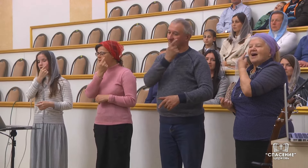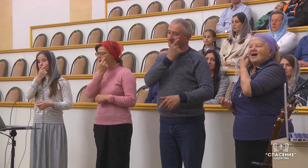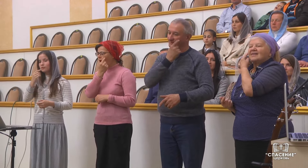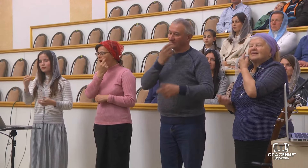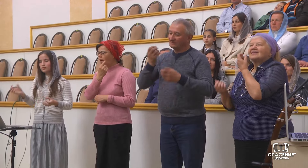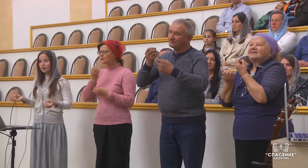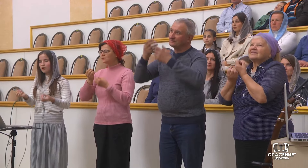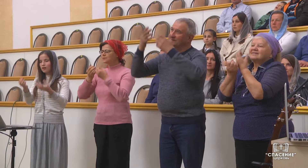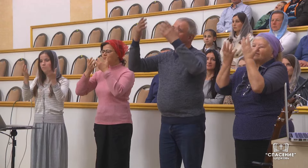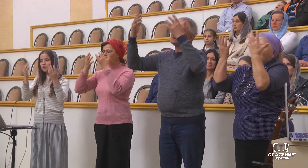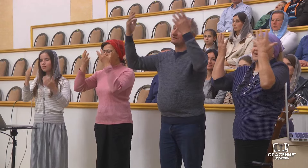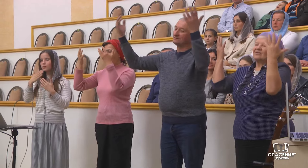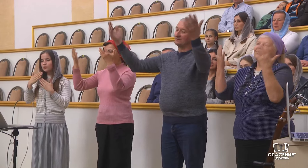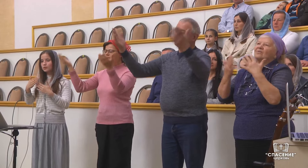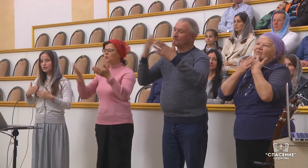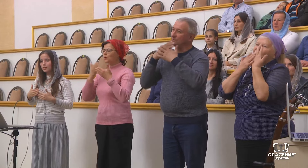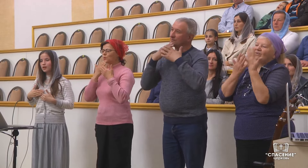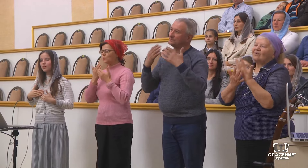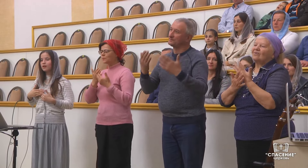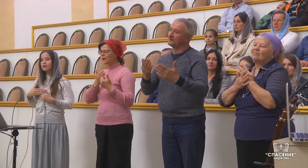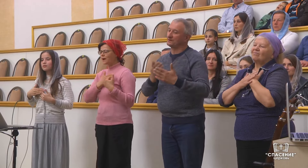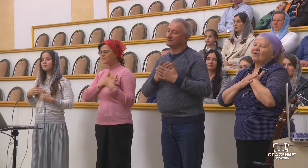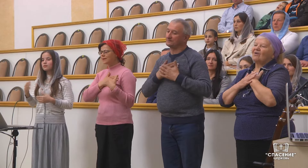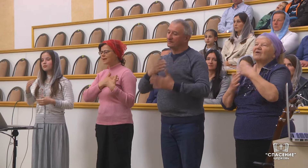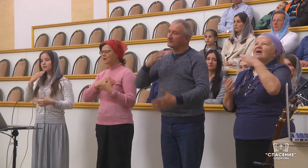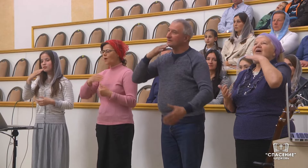глазах светлый любящий